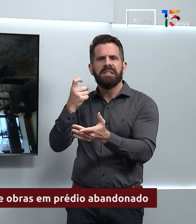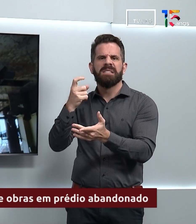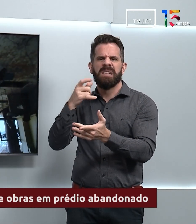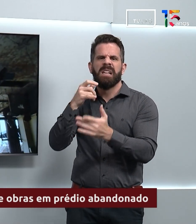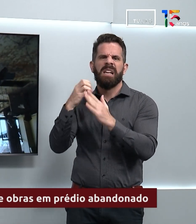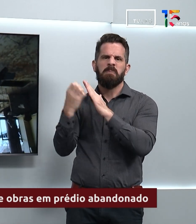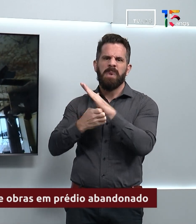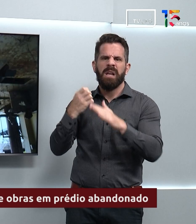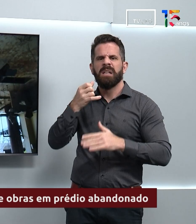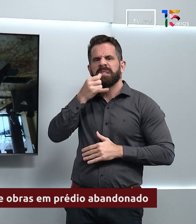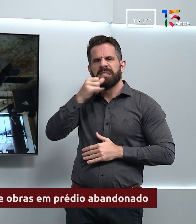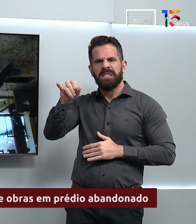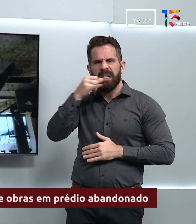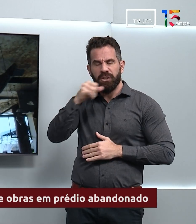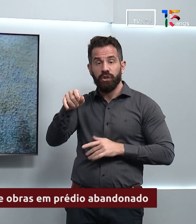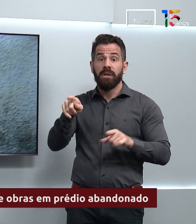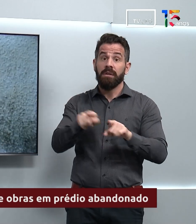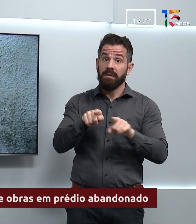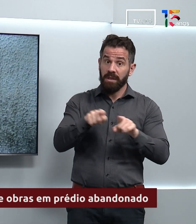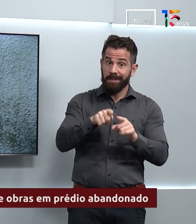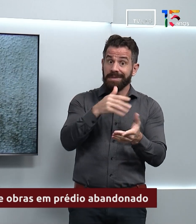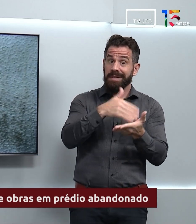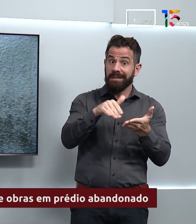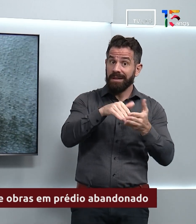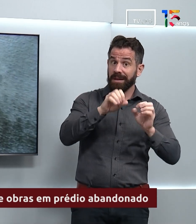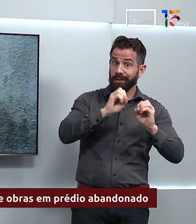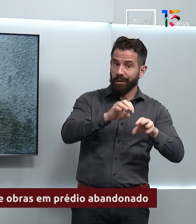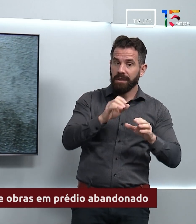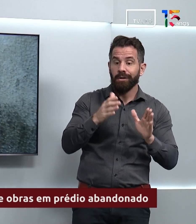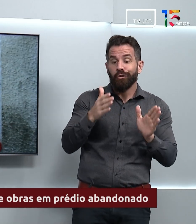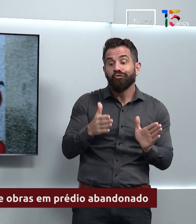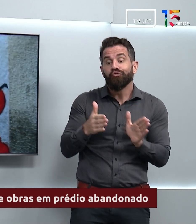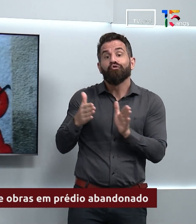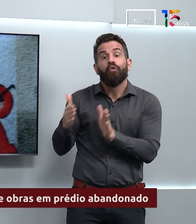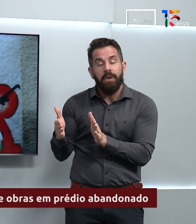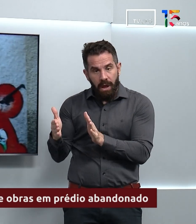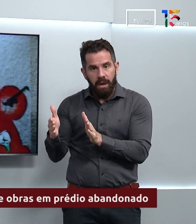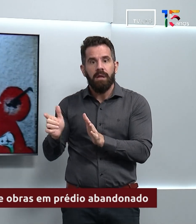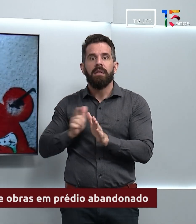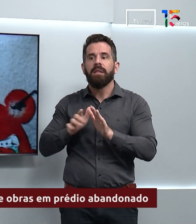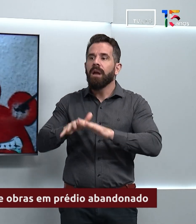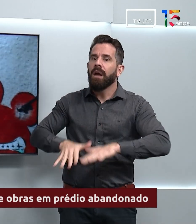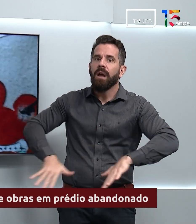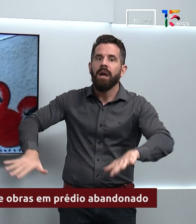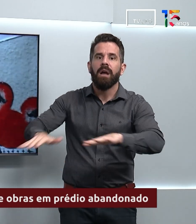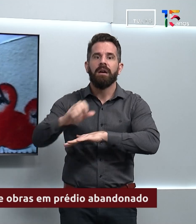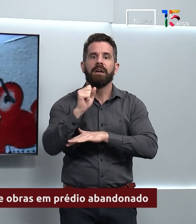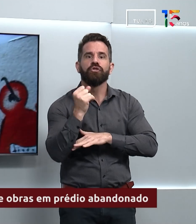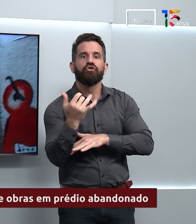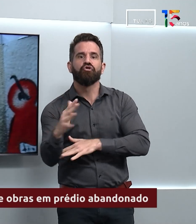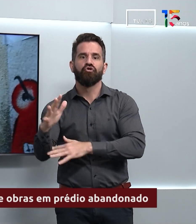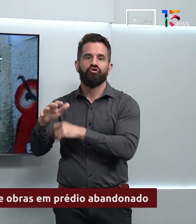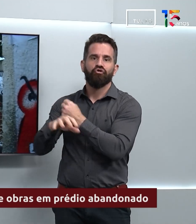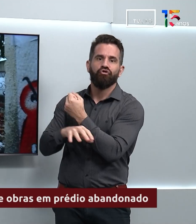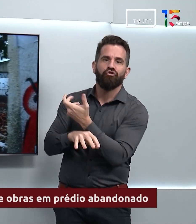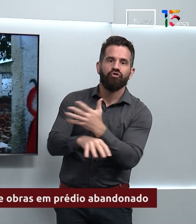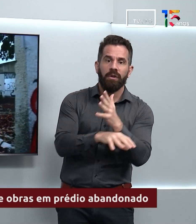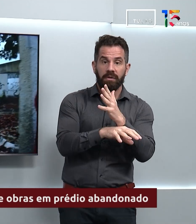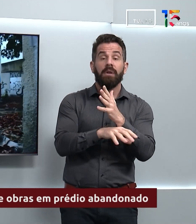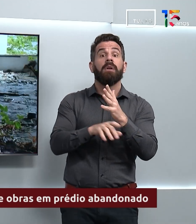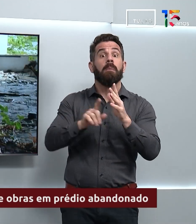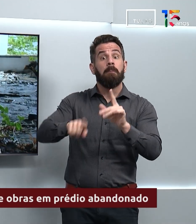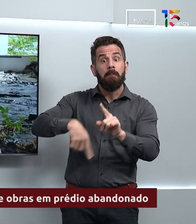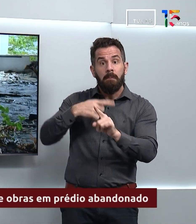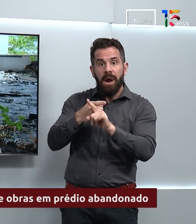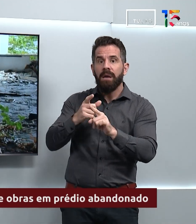da Secretaria de Educação. E em um anexo ao prédio, o Jardim Jurupiá aflorece as obras e